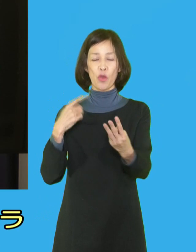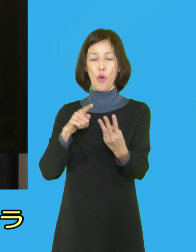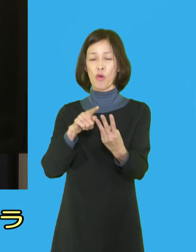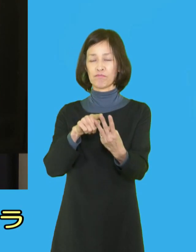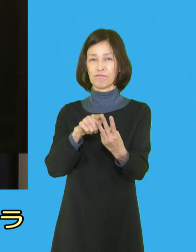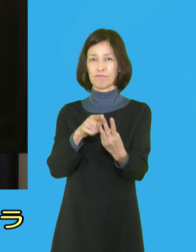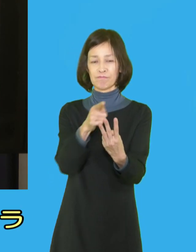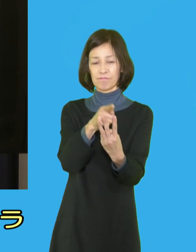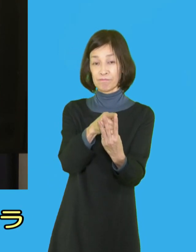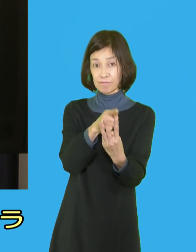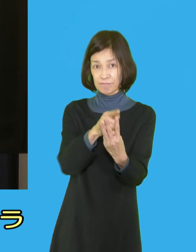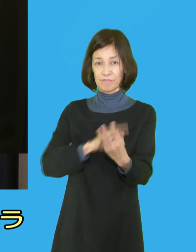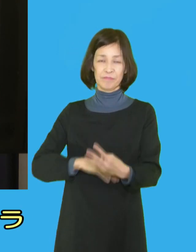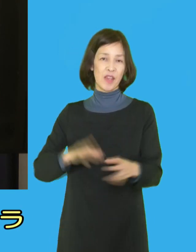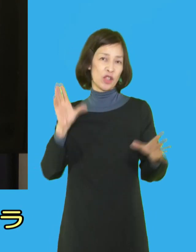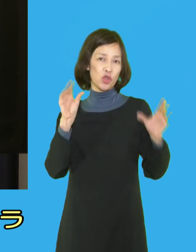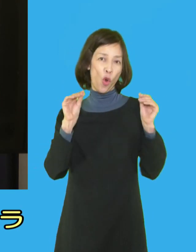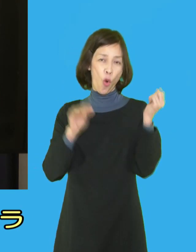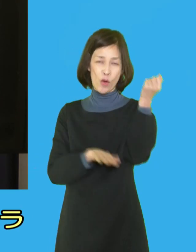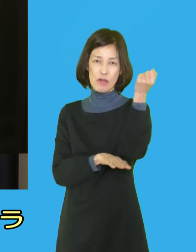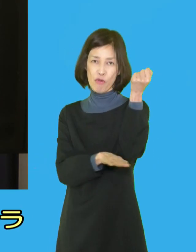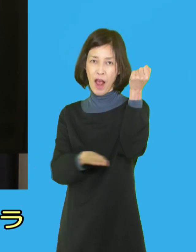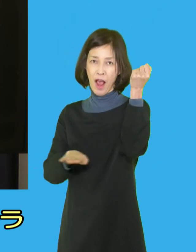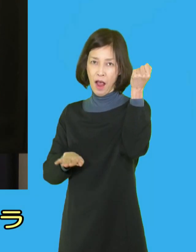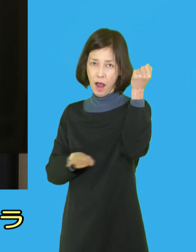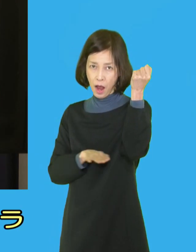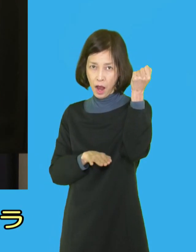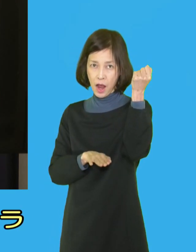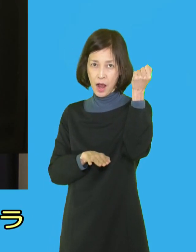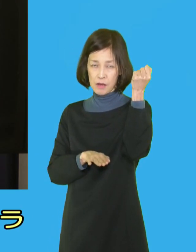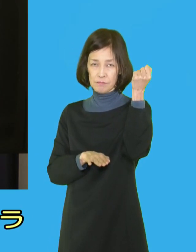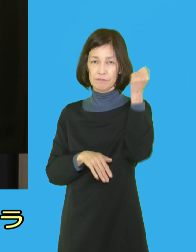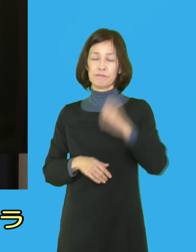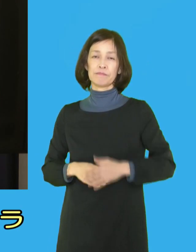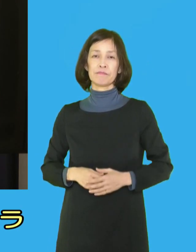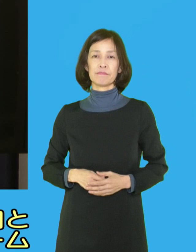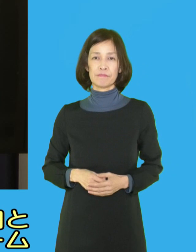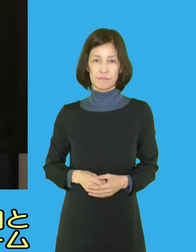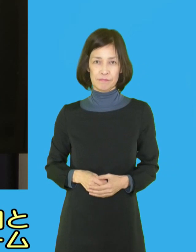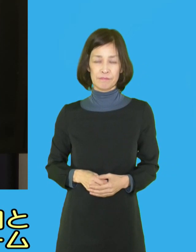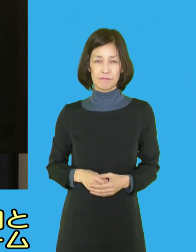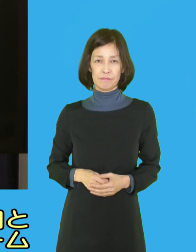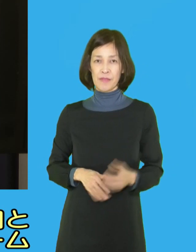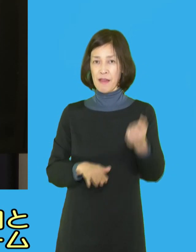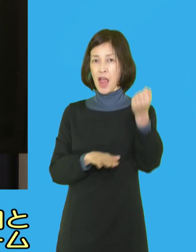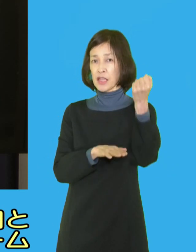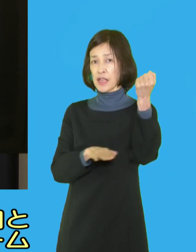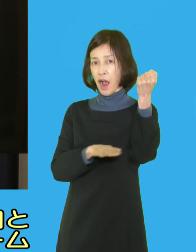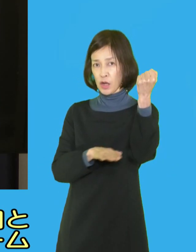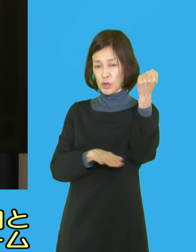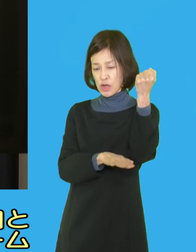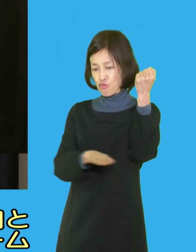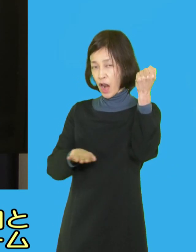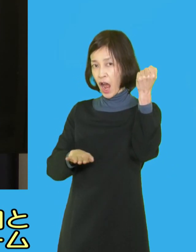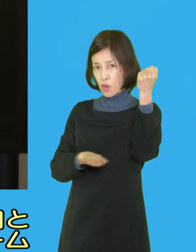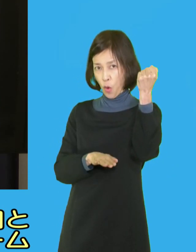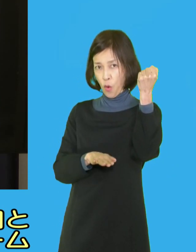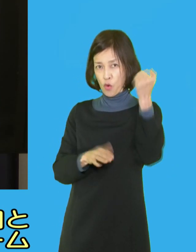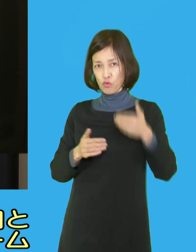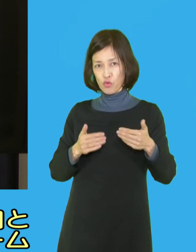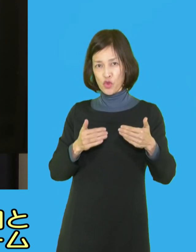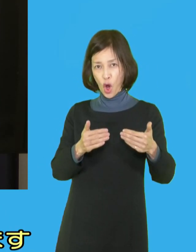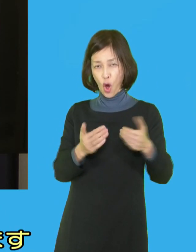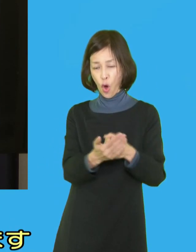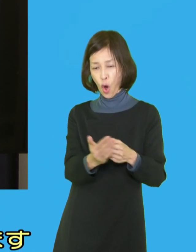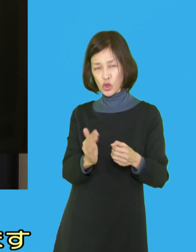そして情報インフラ、この体制を整える、基幹インフラの運用、そして保守をしてい